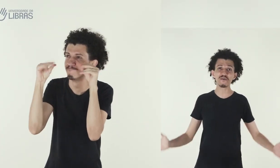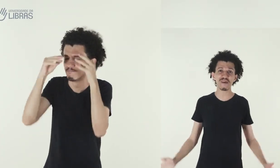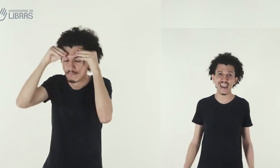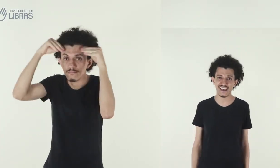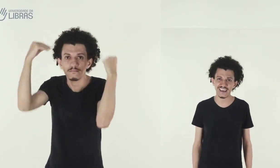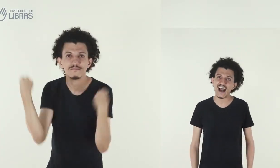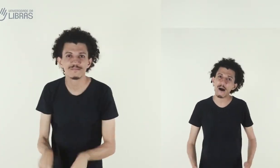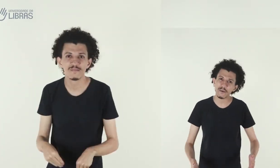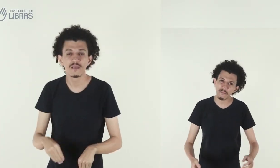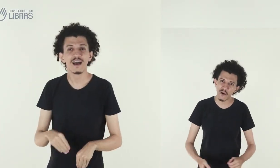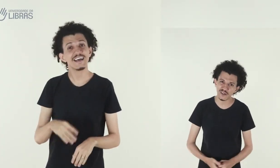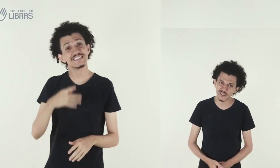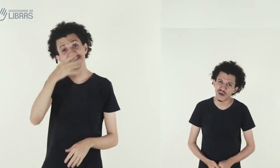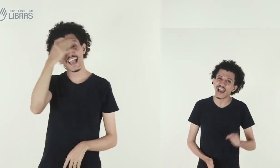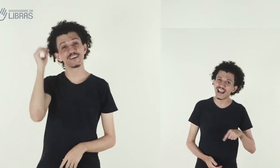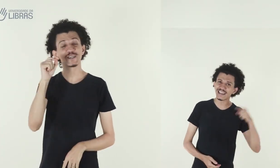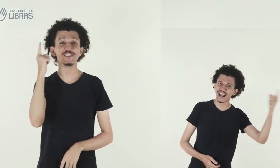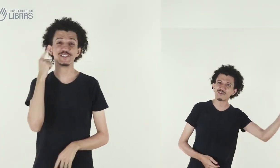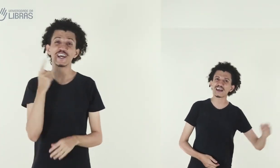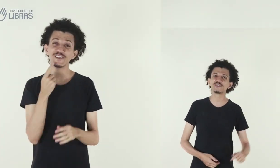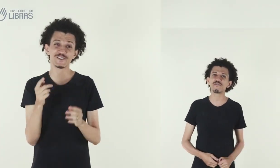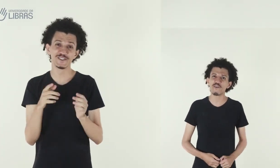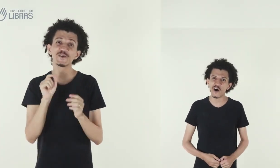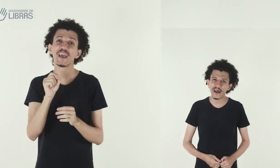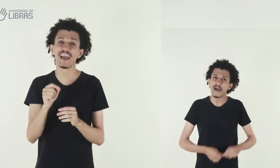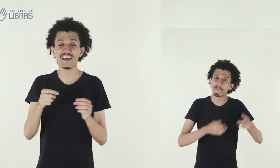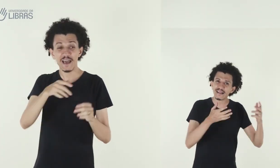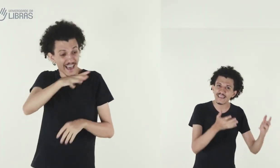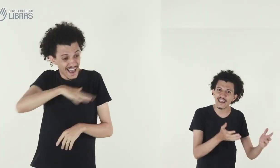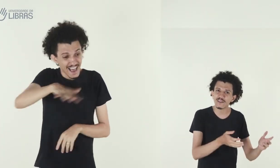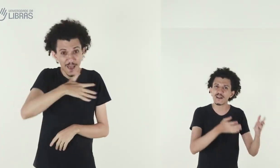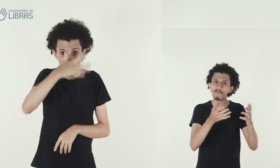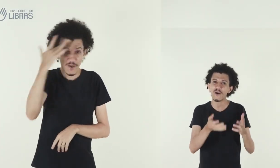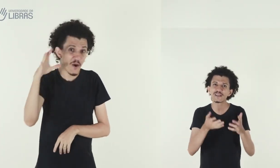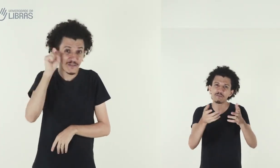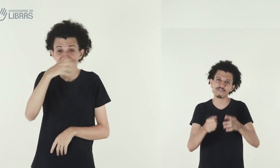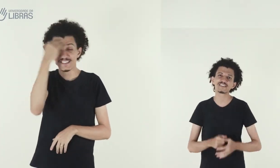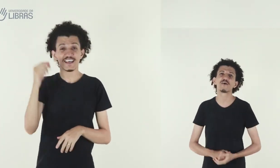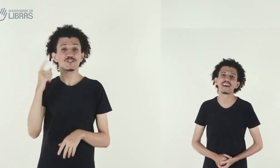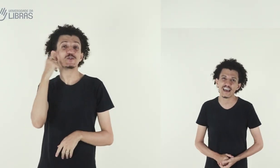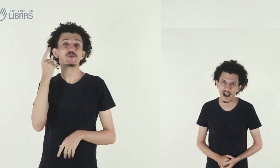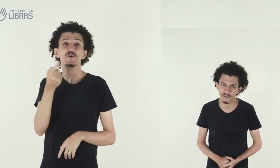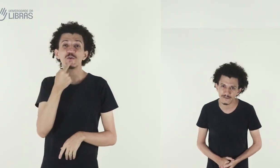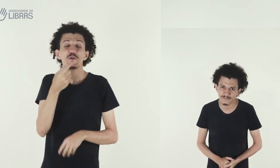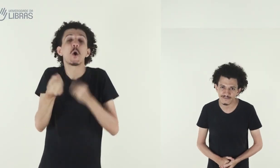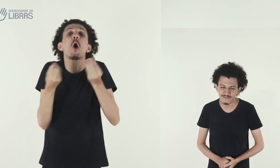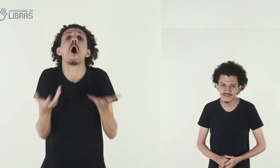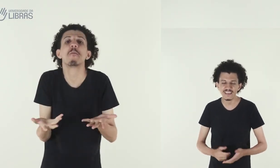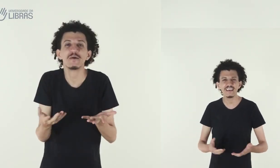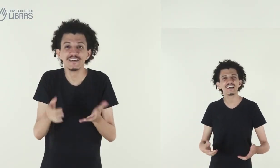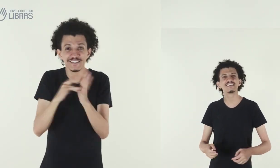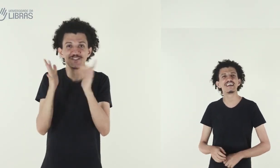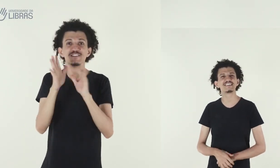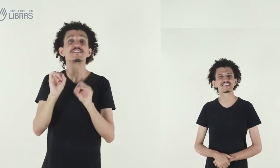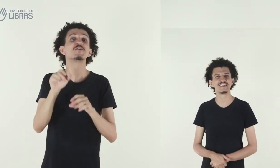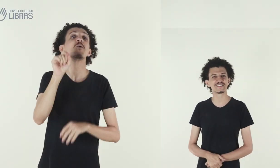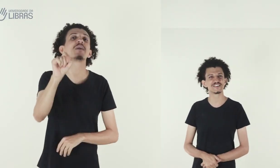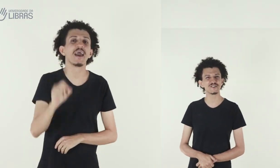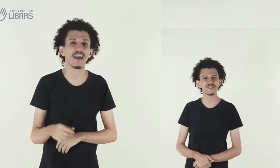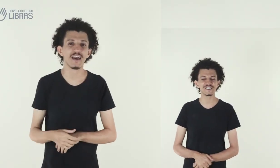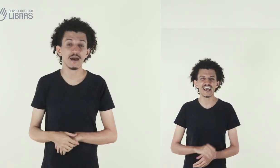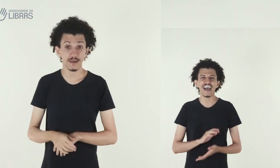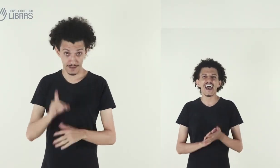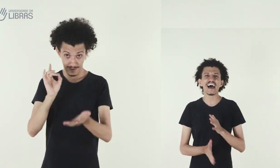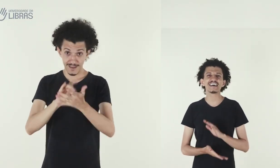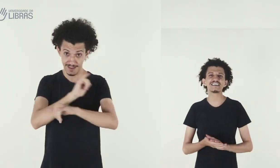ficar tudo bem. A propósito, ele está lá do lado de fora, batendo na porta para ver se alguém abre. E as igrejas que não